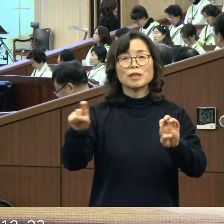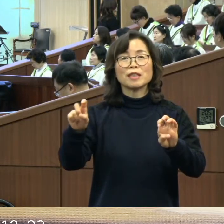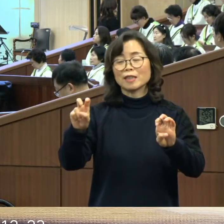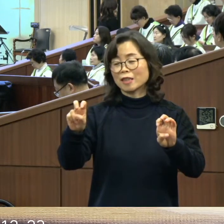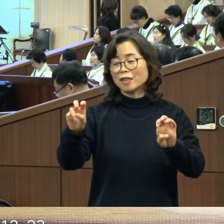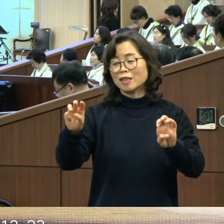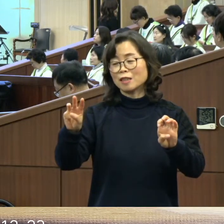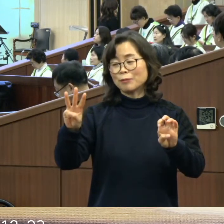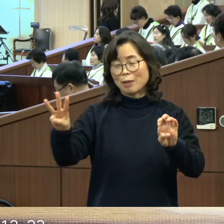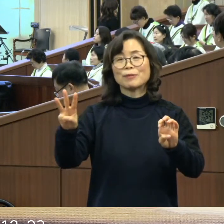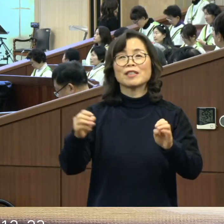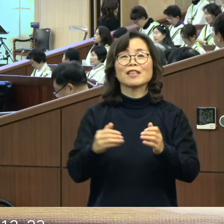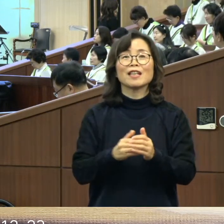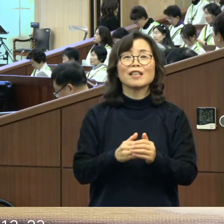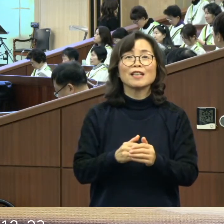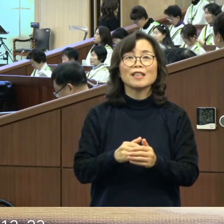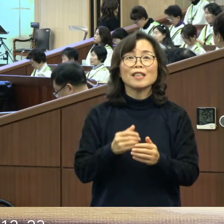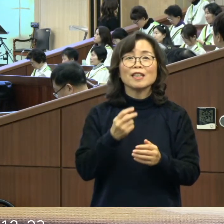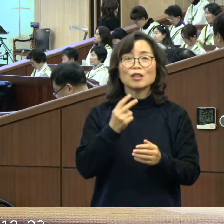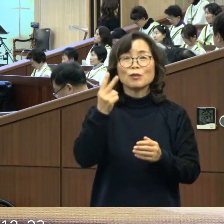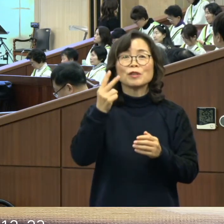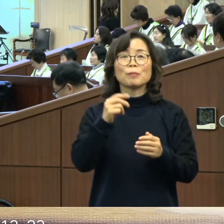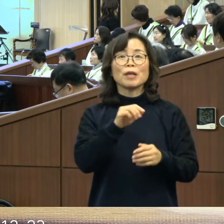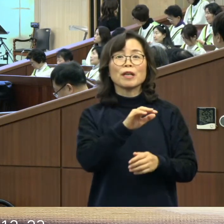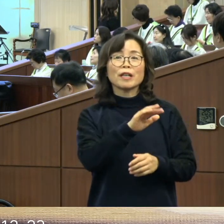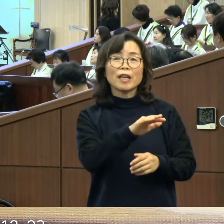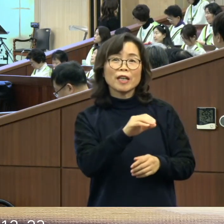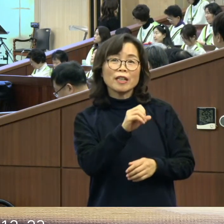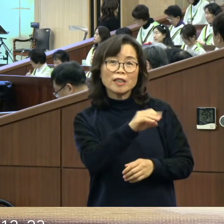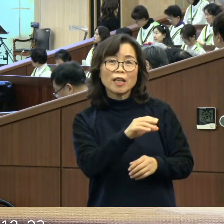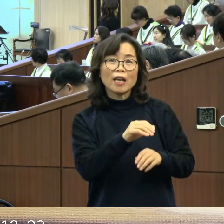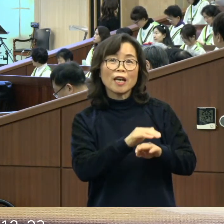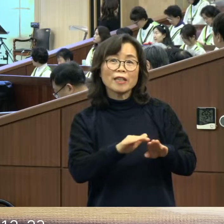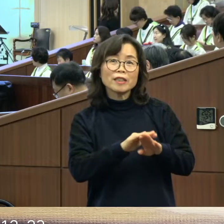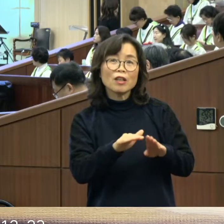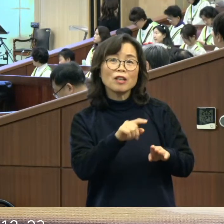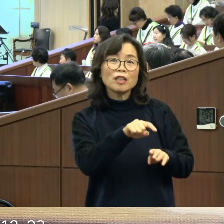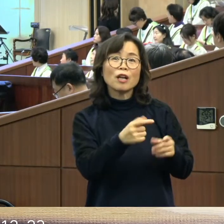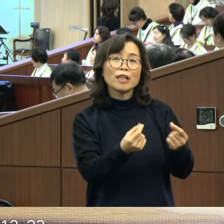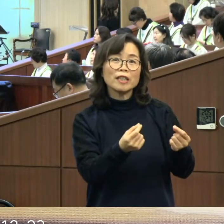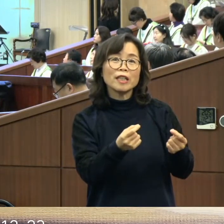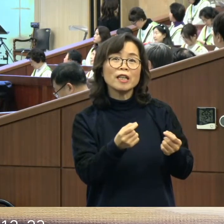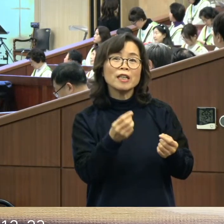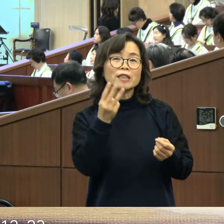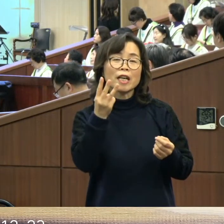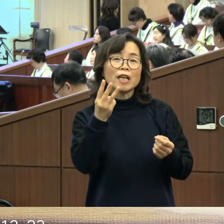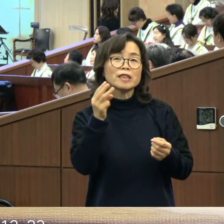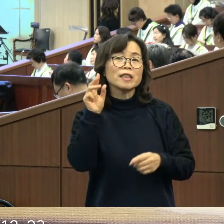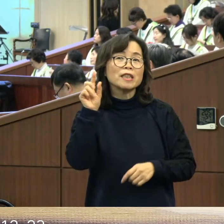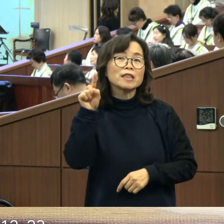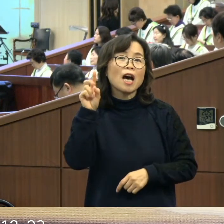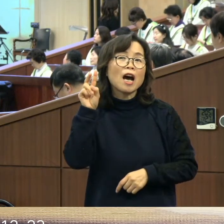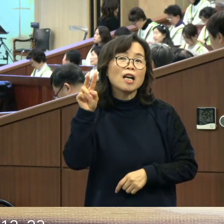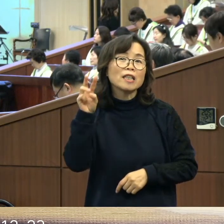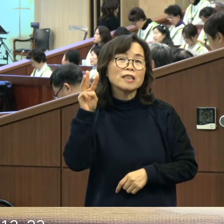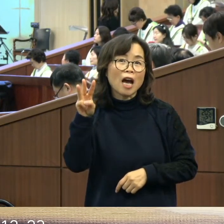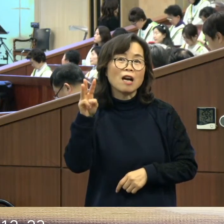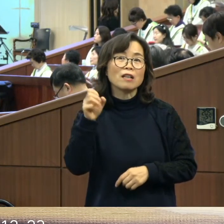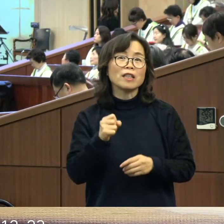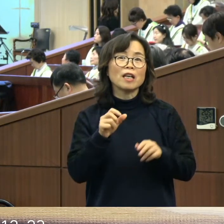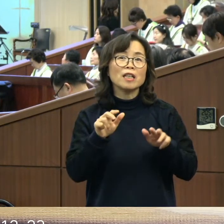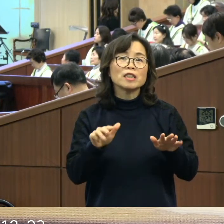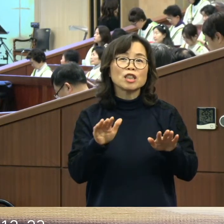23절까지 말씀입니다. 요셉이 그에게 이르되 그 해석이 이러하니 세 가지는